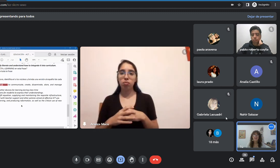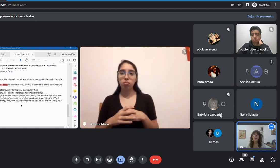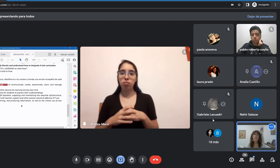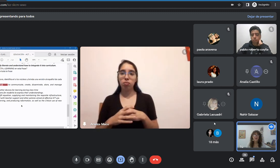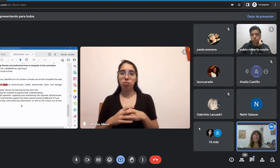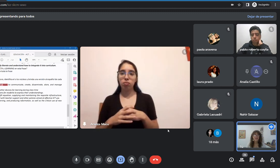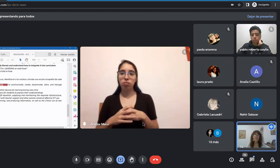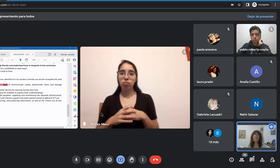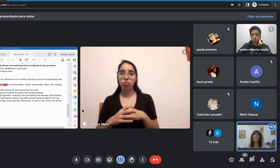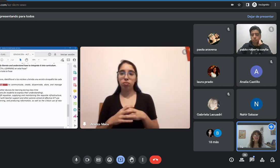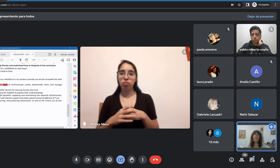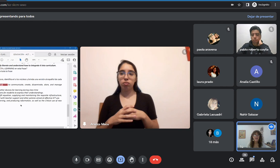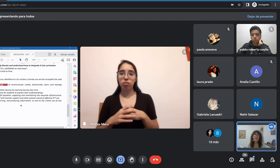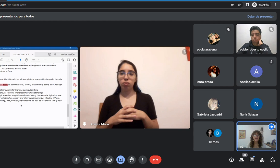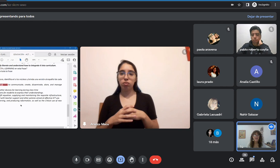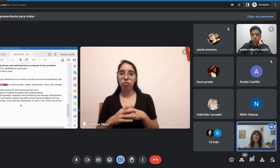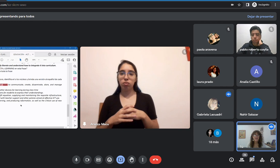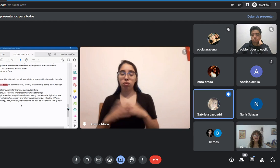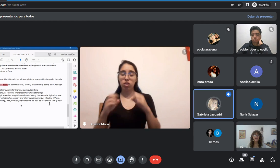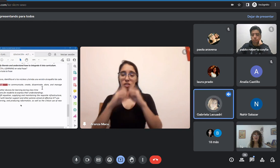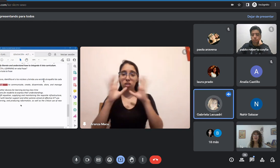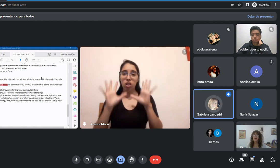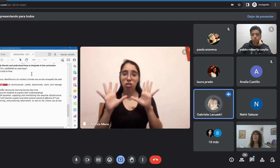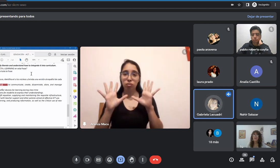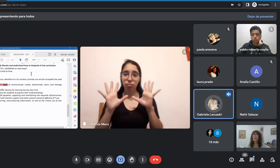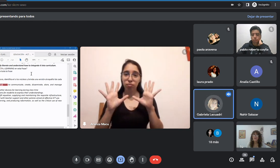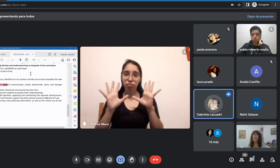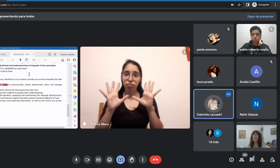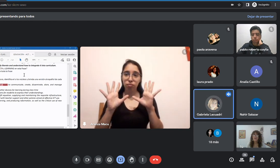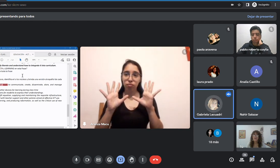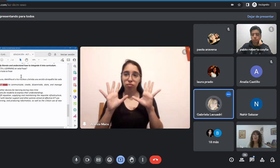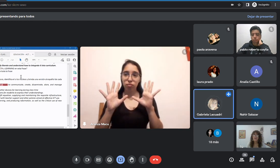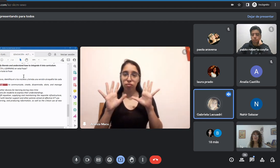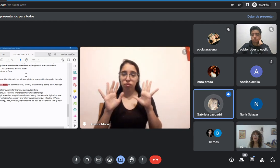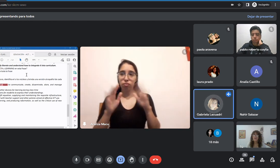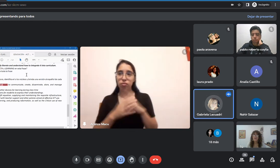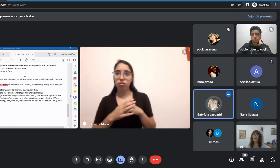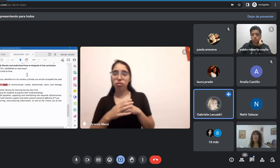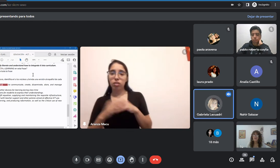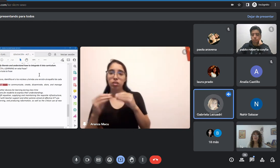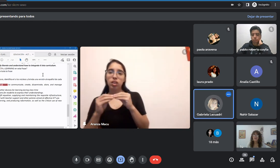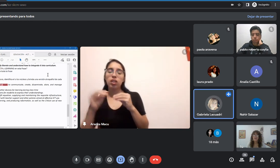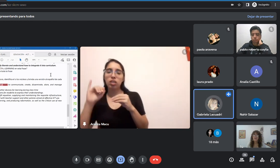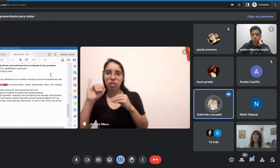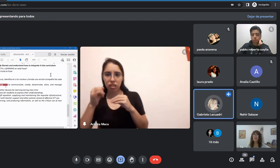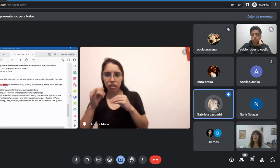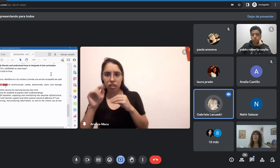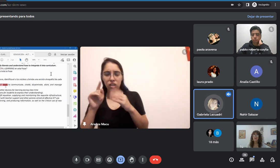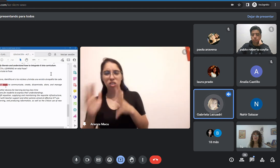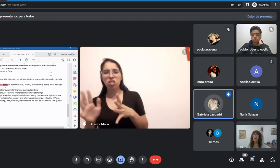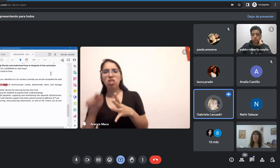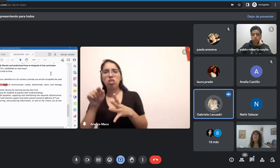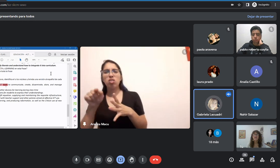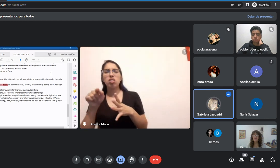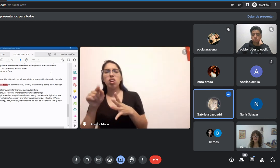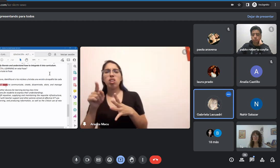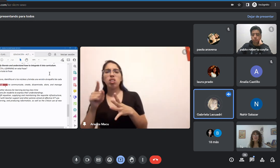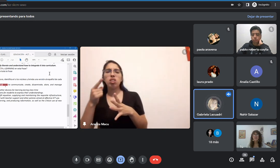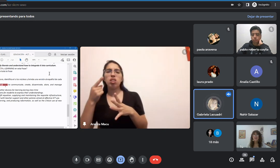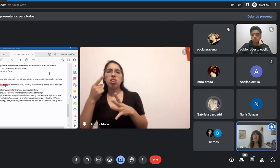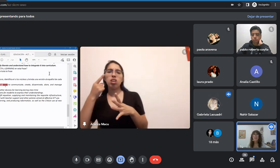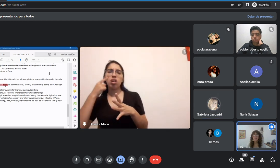¿Quedó aclarado, Gabriela? Sí, profe. Y entonces, TIC Tools también sería un solo bloque, entonces. Claro.